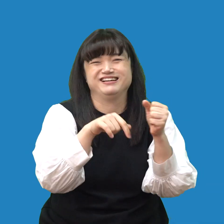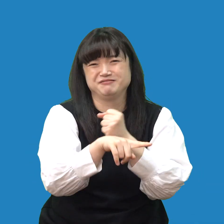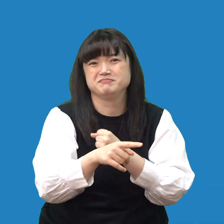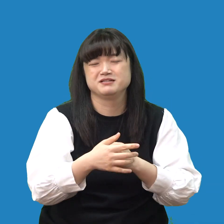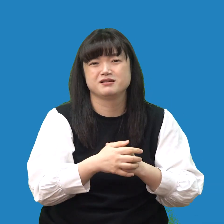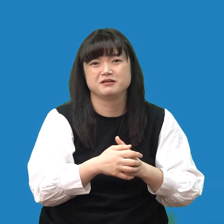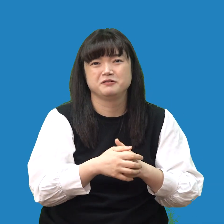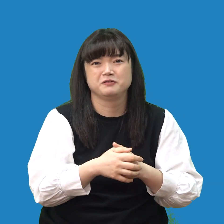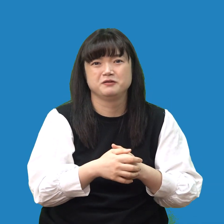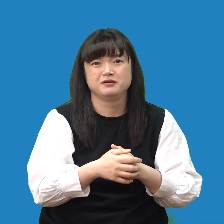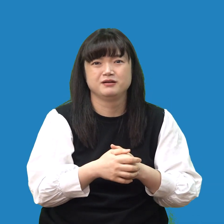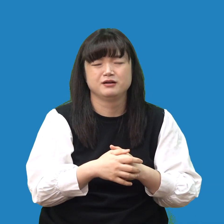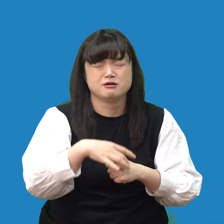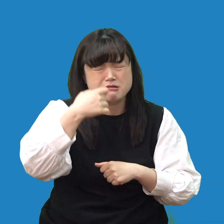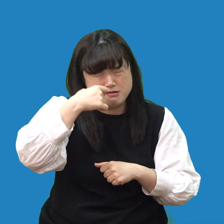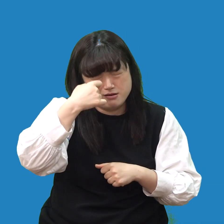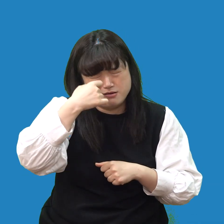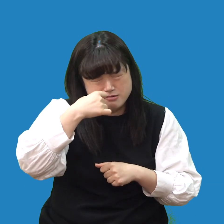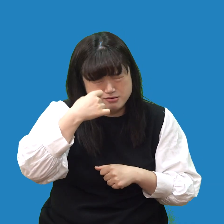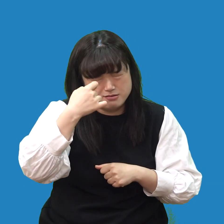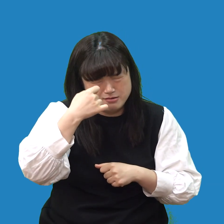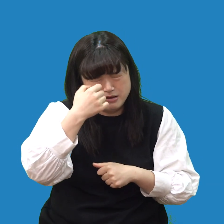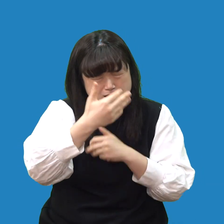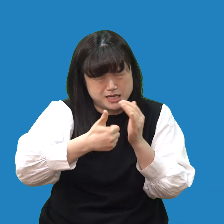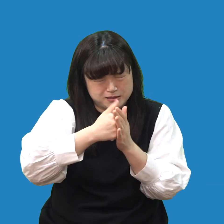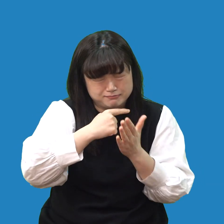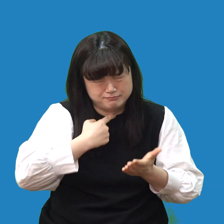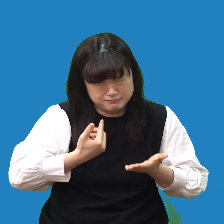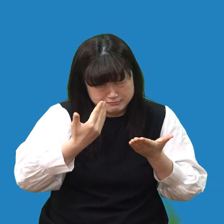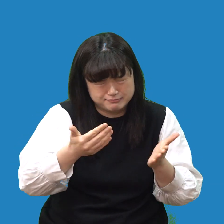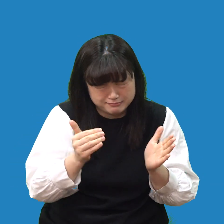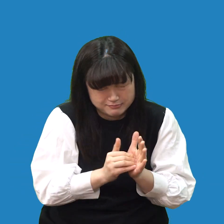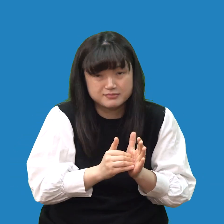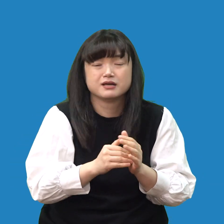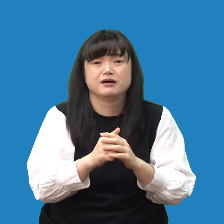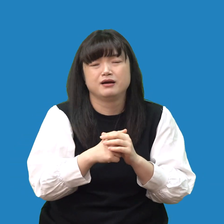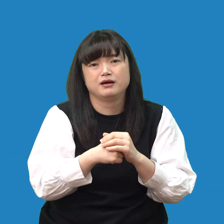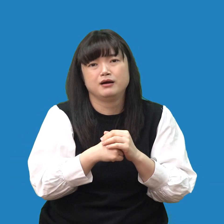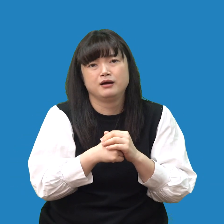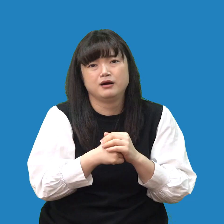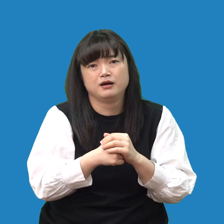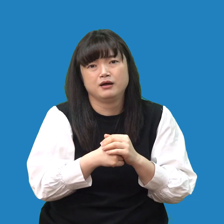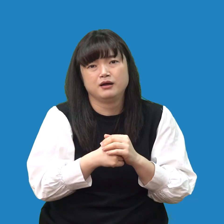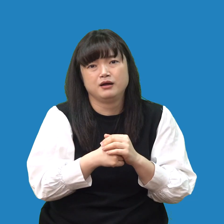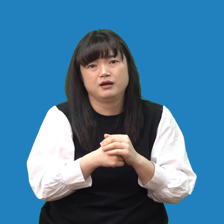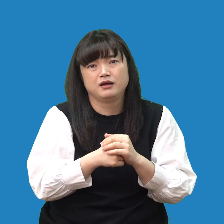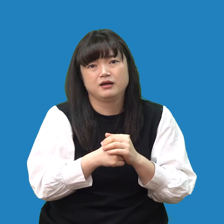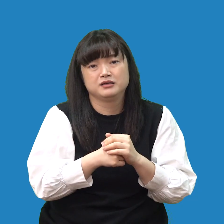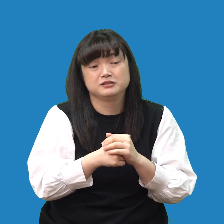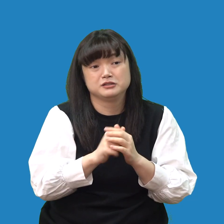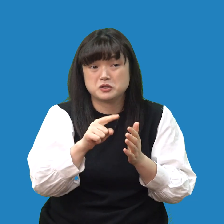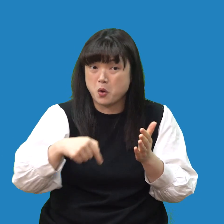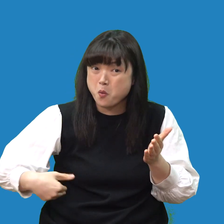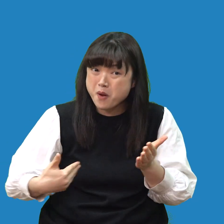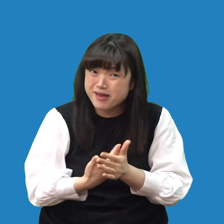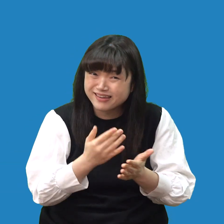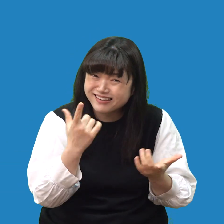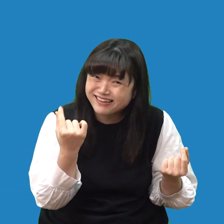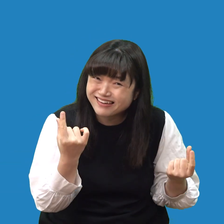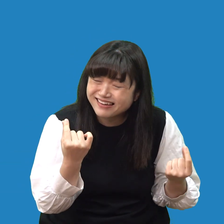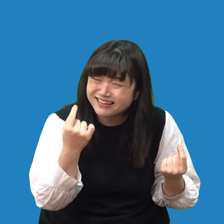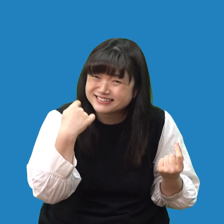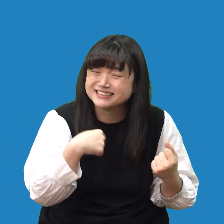뜻입니다. 그리고 울고 난 다음에 여호와께 제사도 드렸습니다. 이 정도면 진짜 회개한 거 안